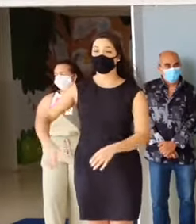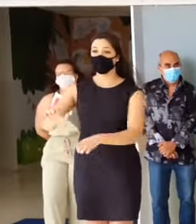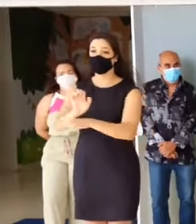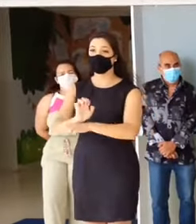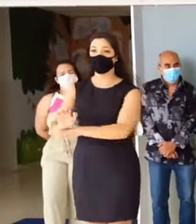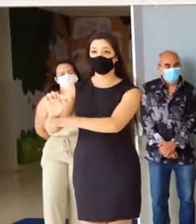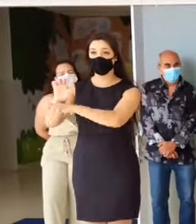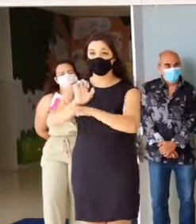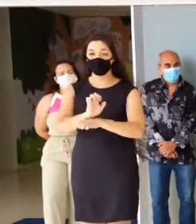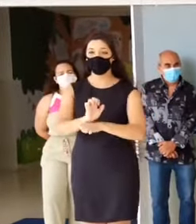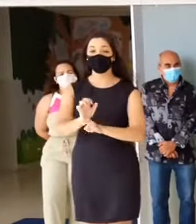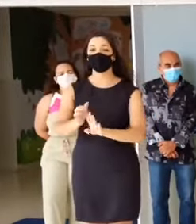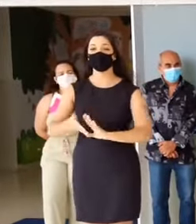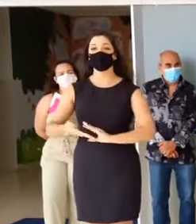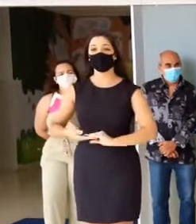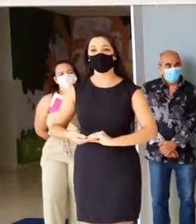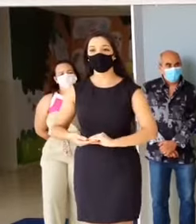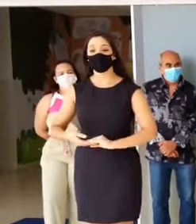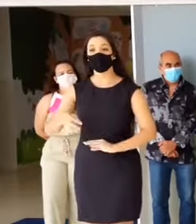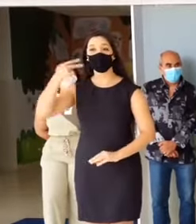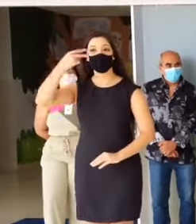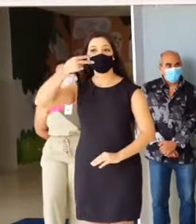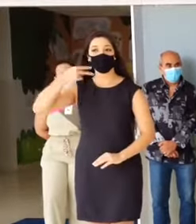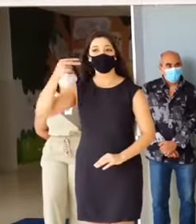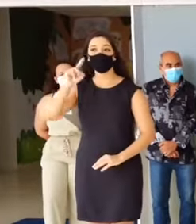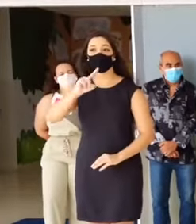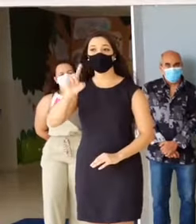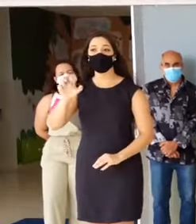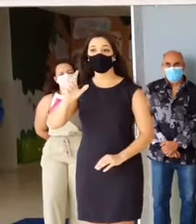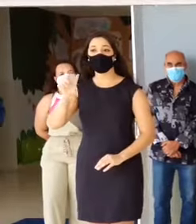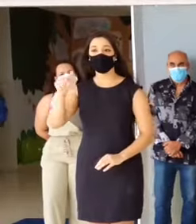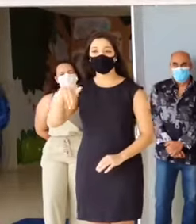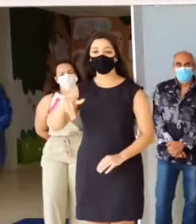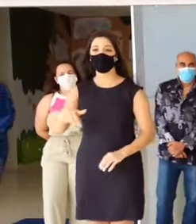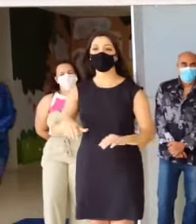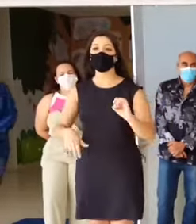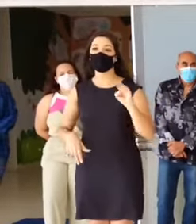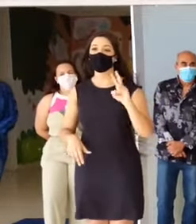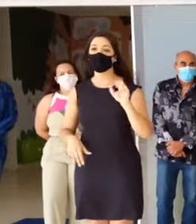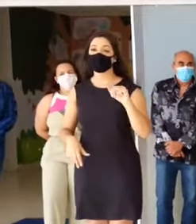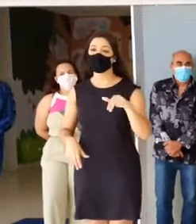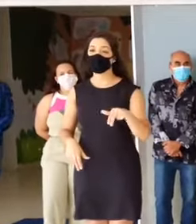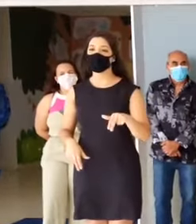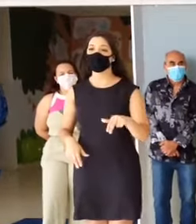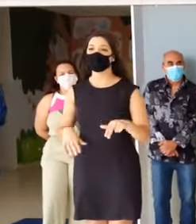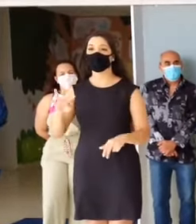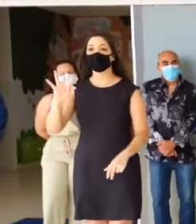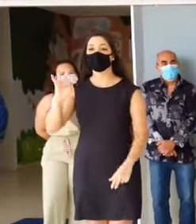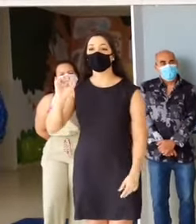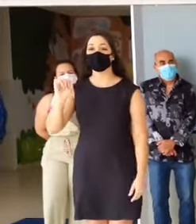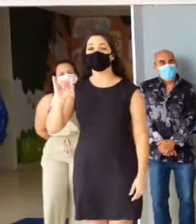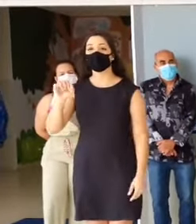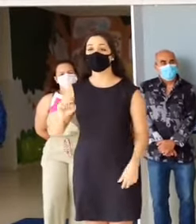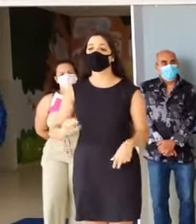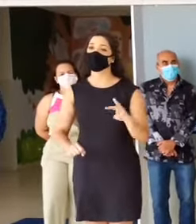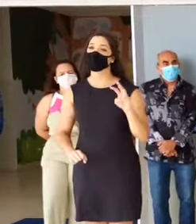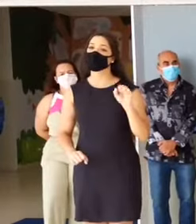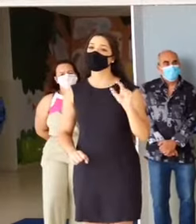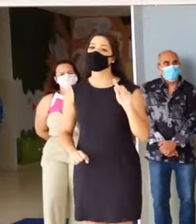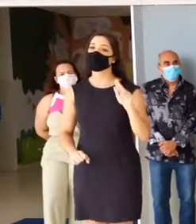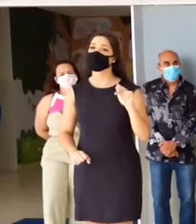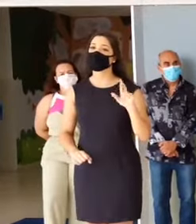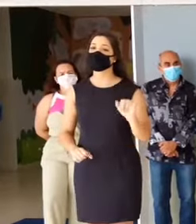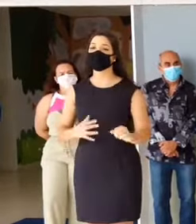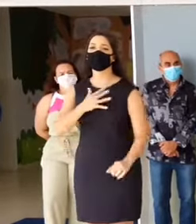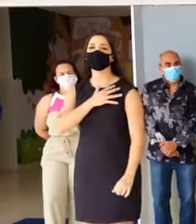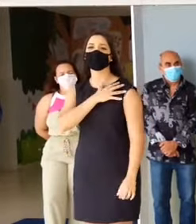Flávio, senhores vereadores, Zezinho Mendonça, Ivan Nunes, Thaís Andrade, Valquíria Amaral,